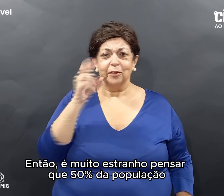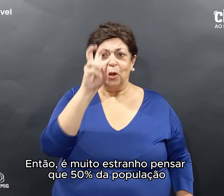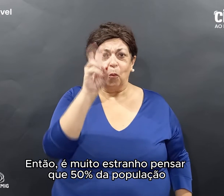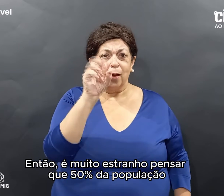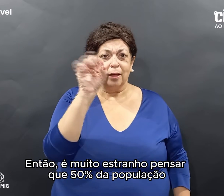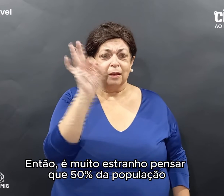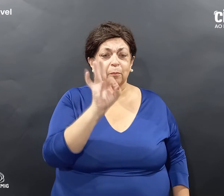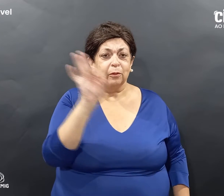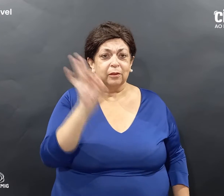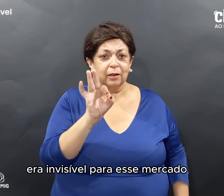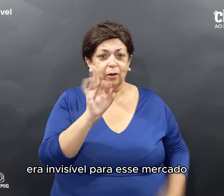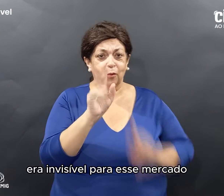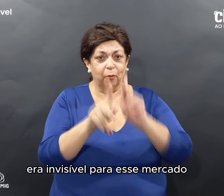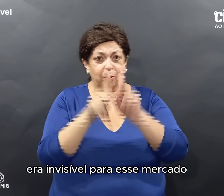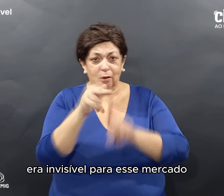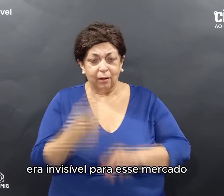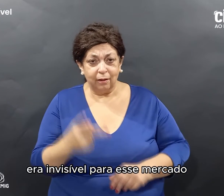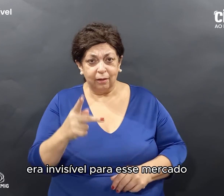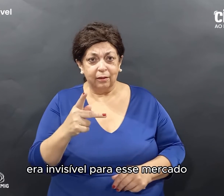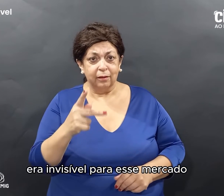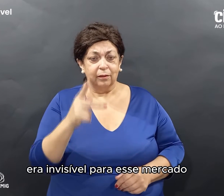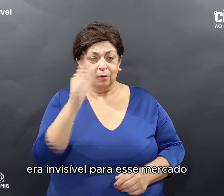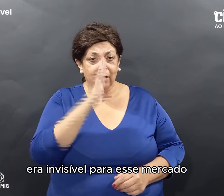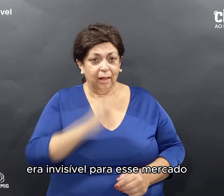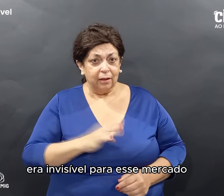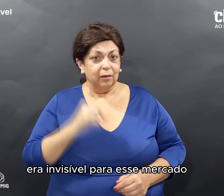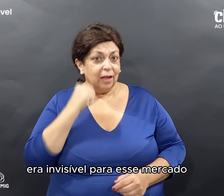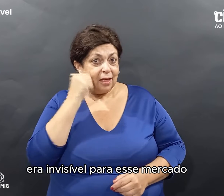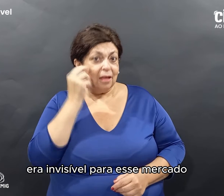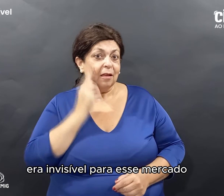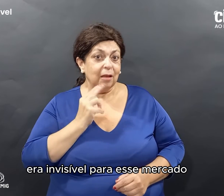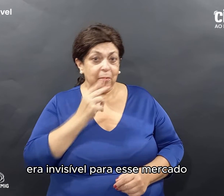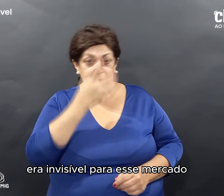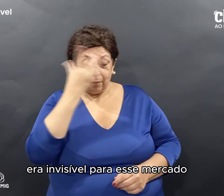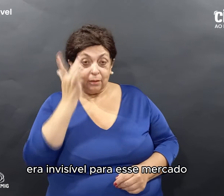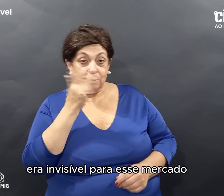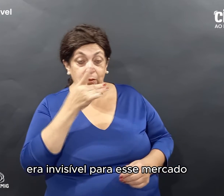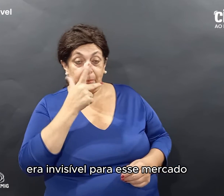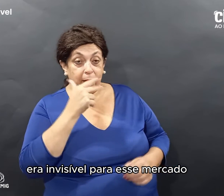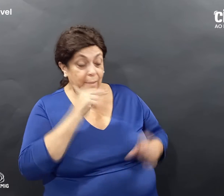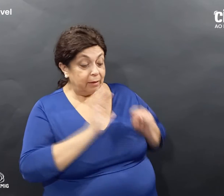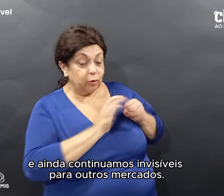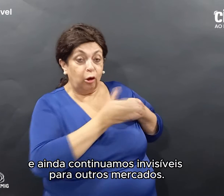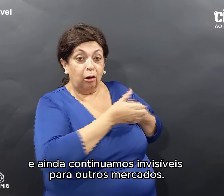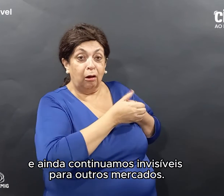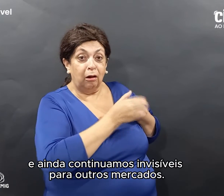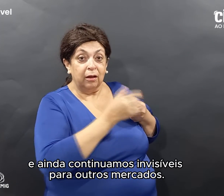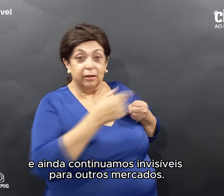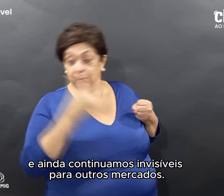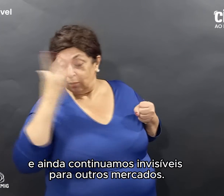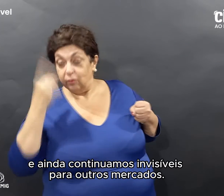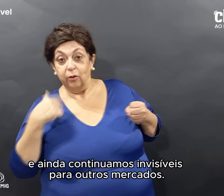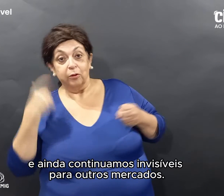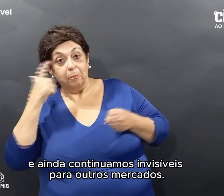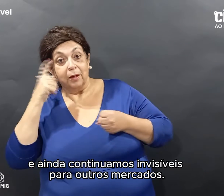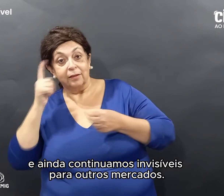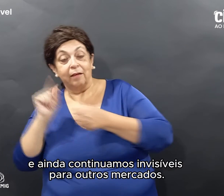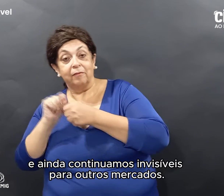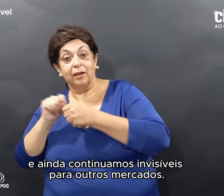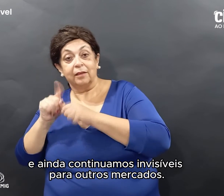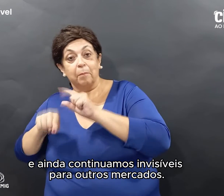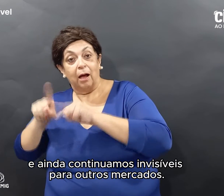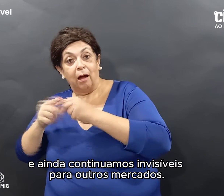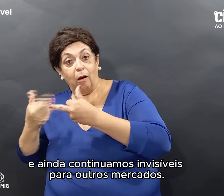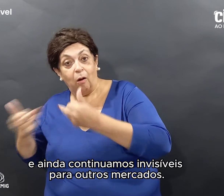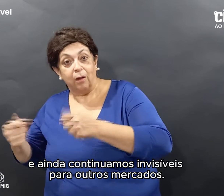50% da população era invisível para esse mercado. E ainda continuamos